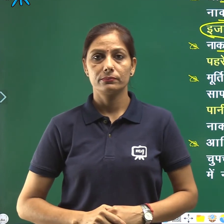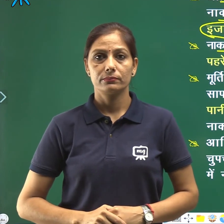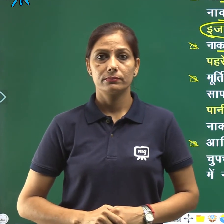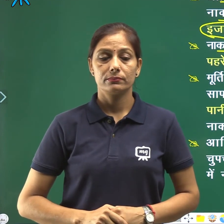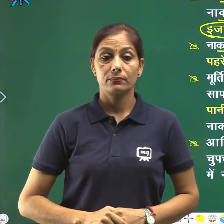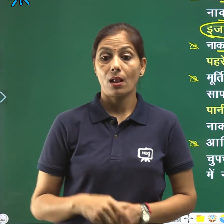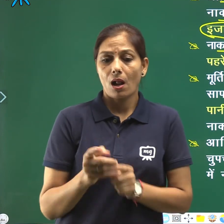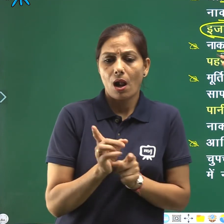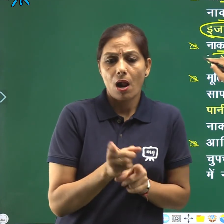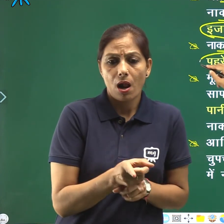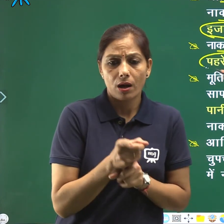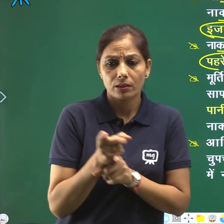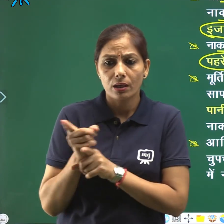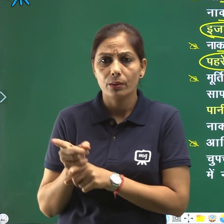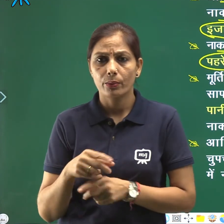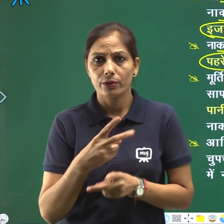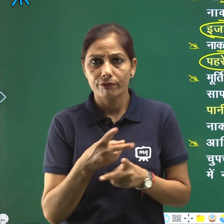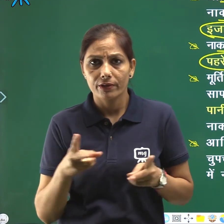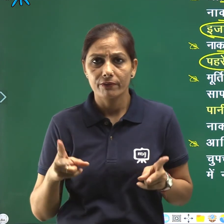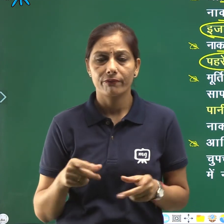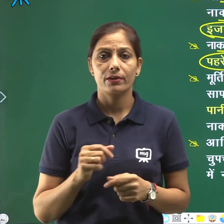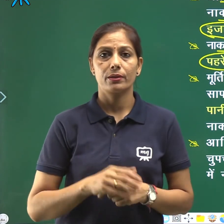हथियारबंद पहरेदारों की